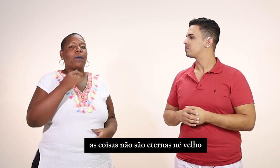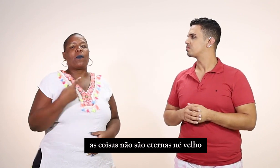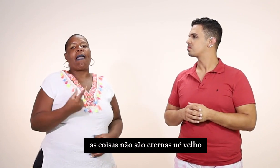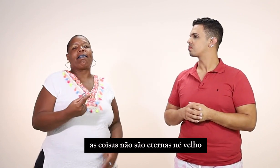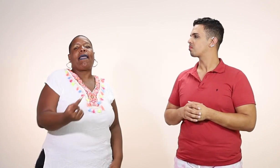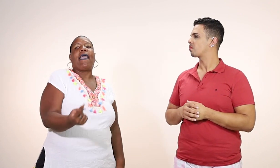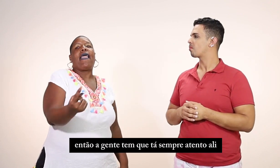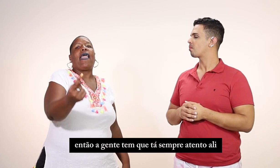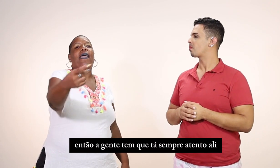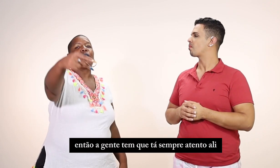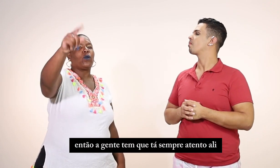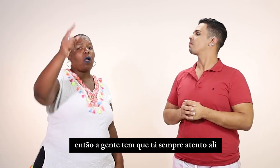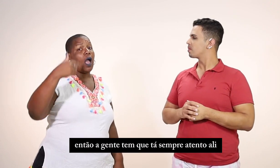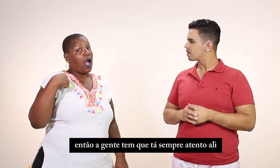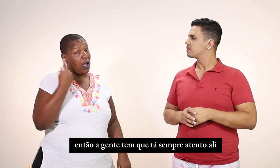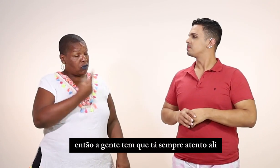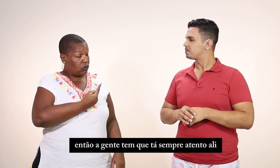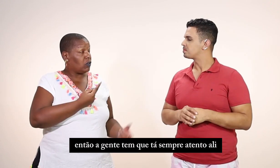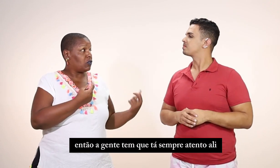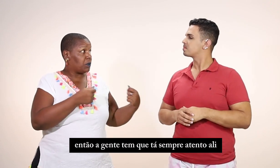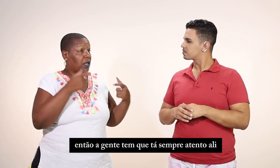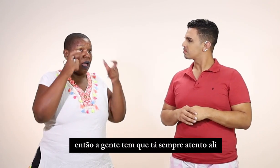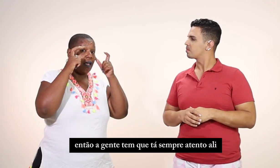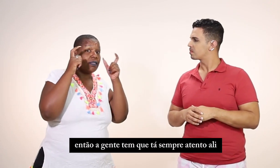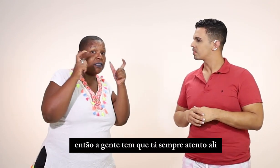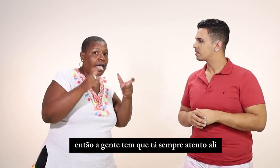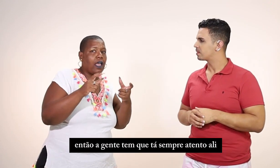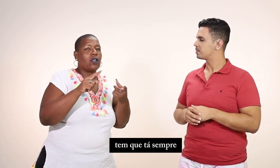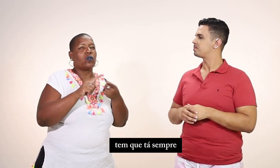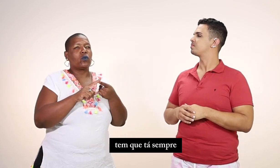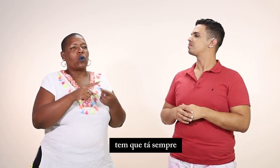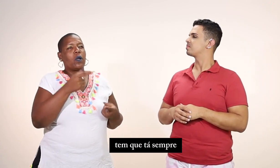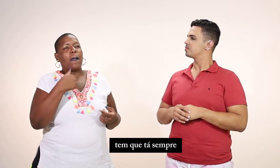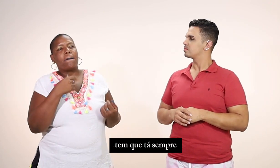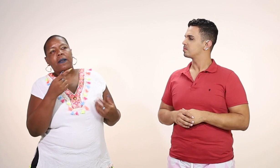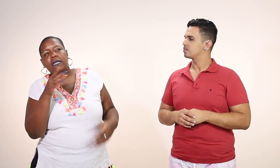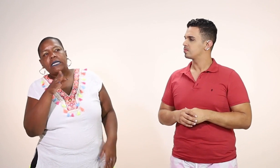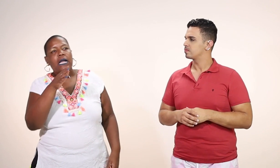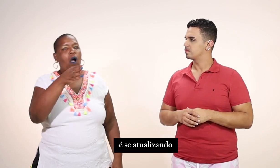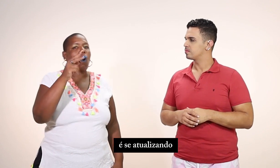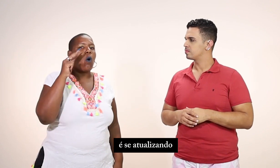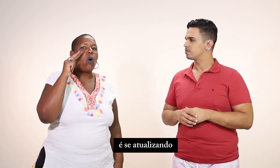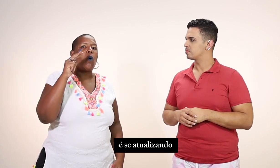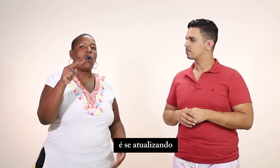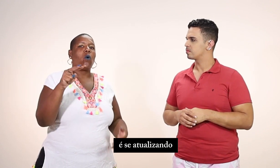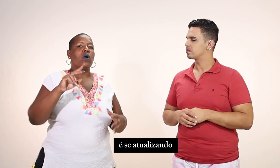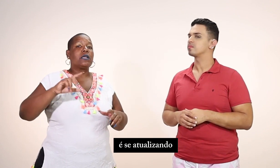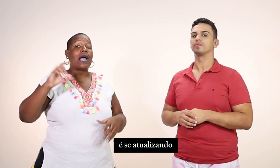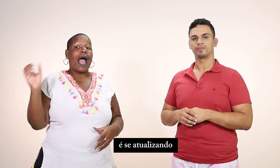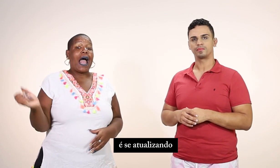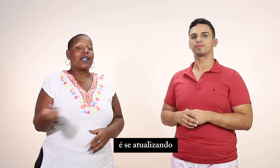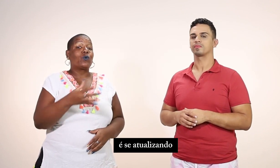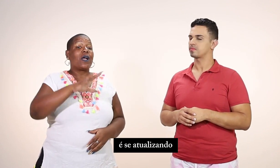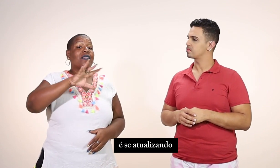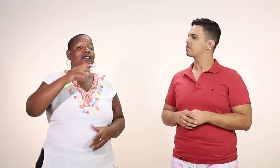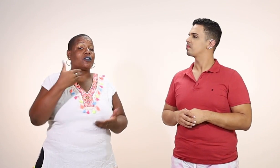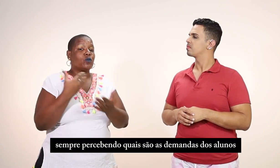né, velho? Então a gente tem que estar sempre atento ali, tem que estar sempre se atualizando,